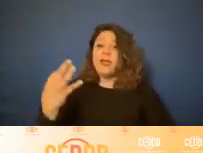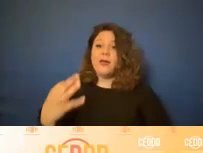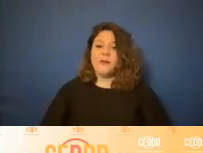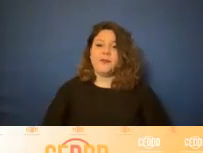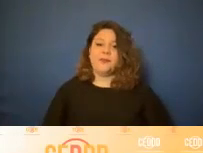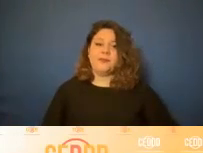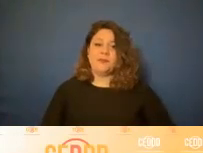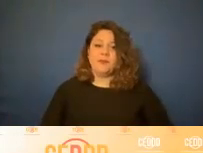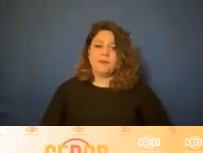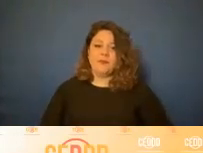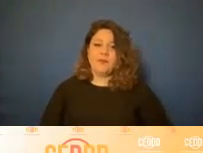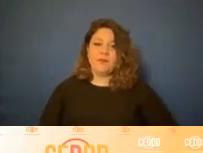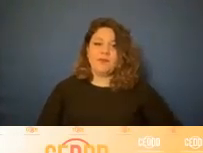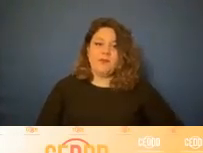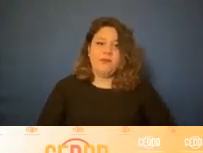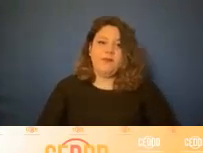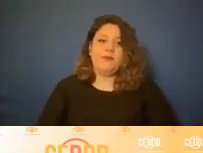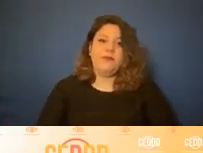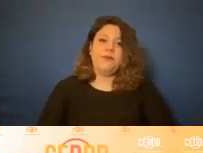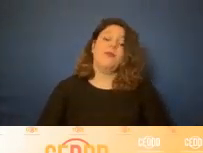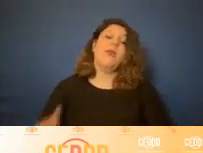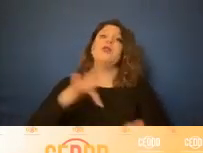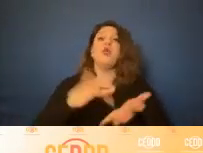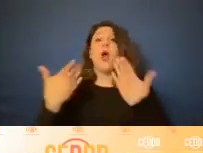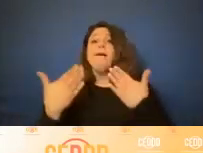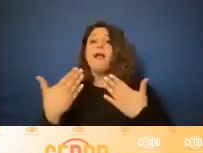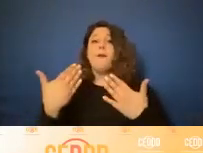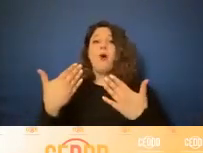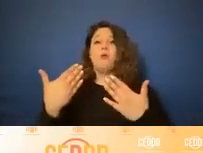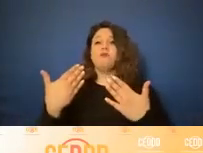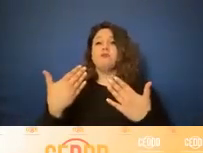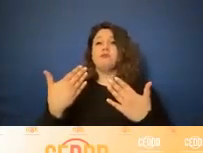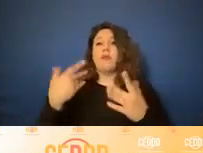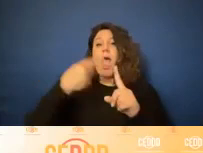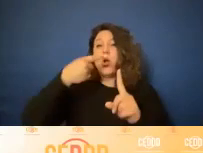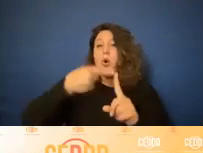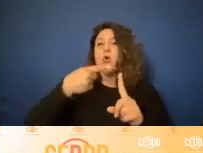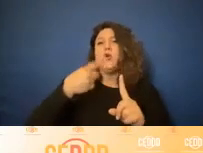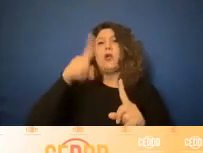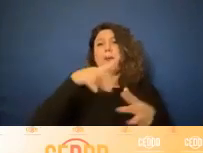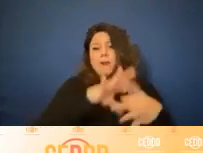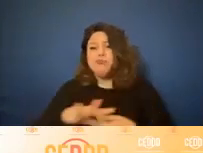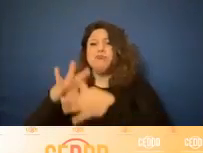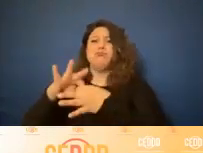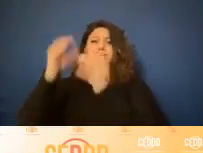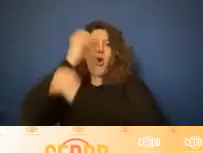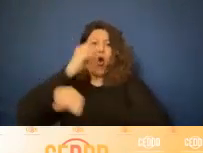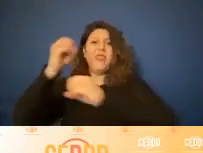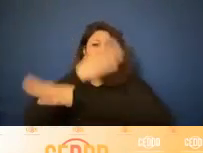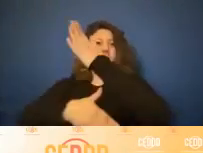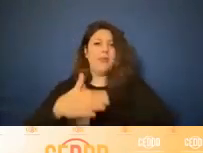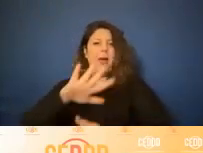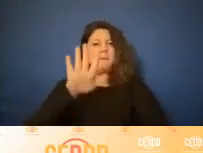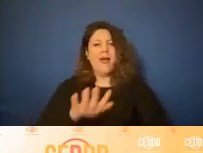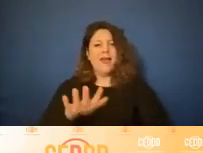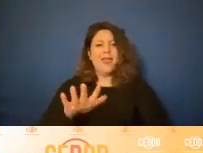Constantemente cuando hablamos de acoso, y especialmente si asociamos al concepto de discapacidad, ¿verdad? Parece que siempre buscamos los